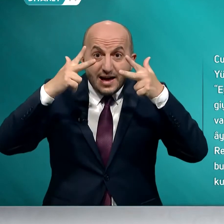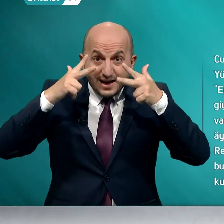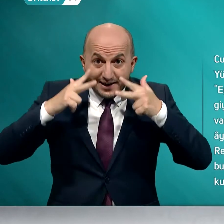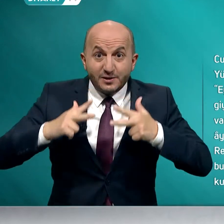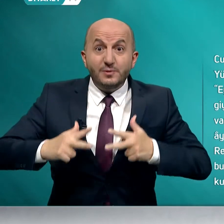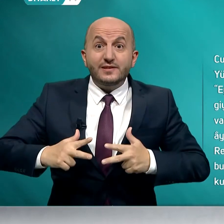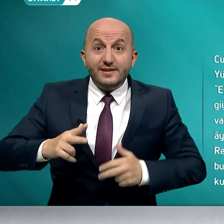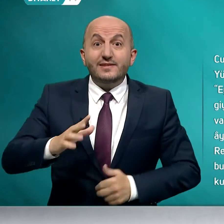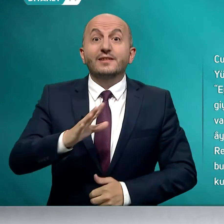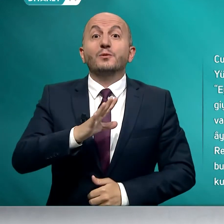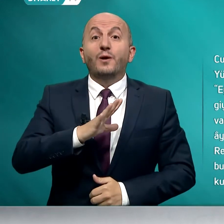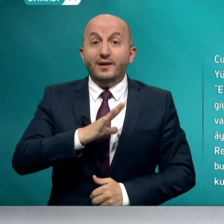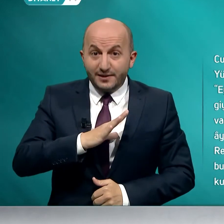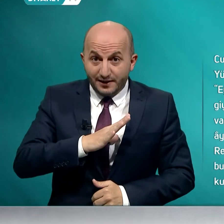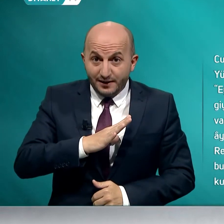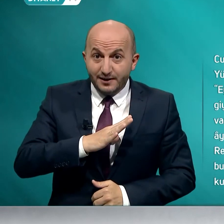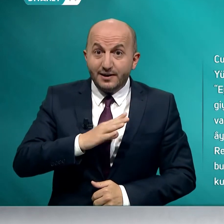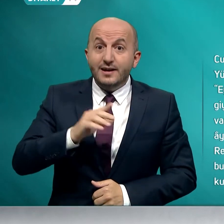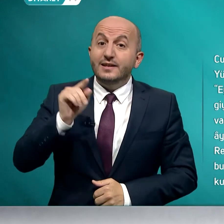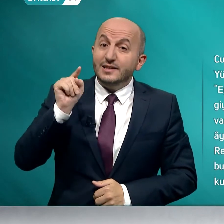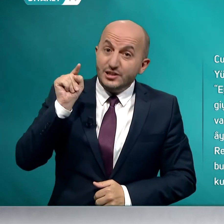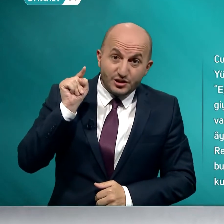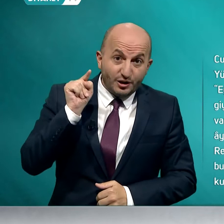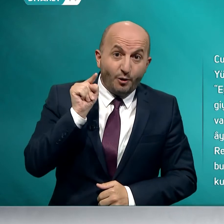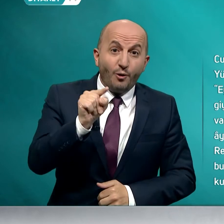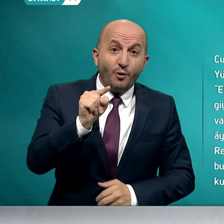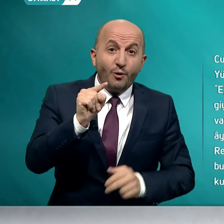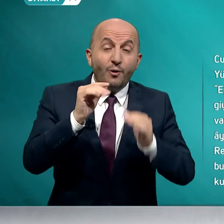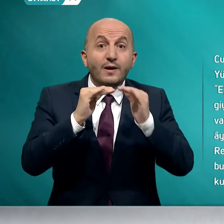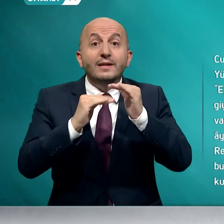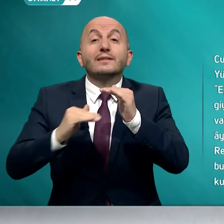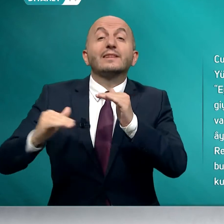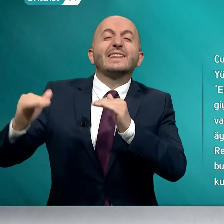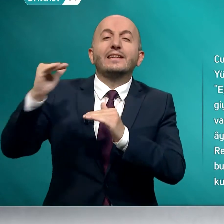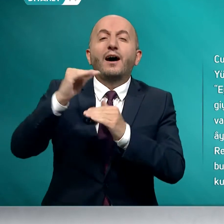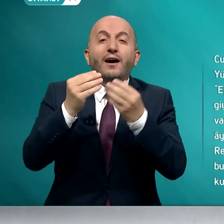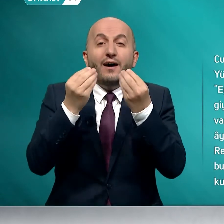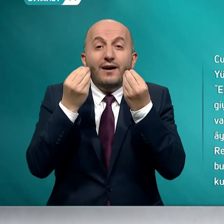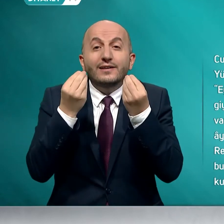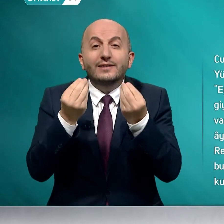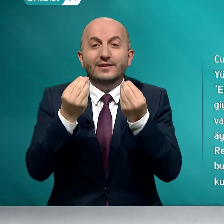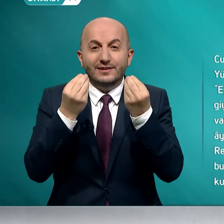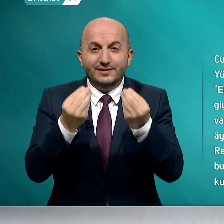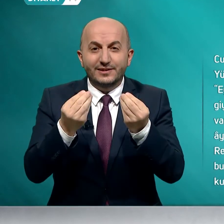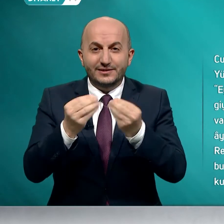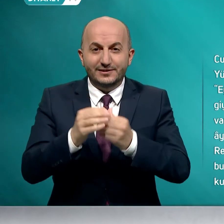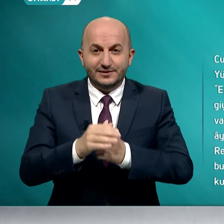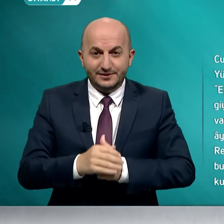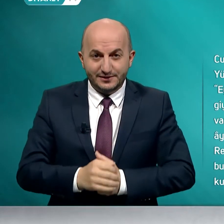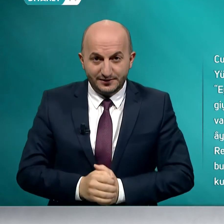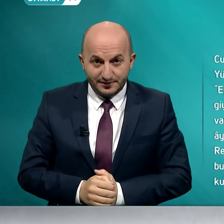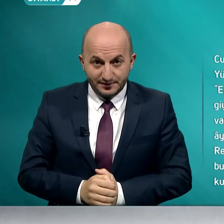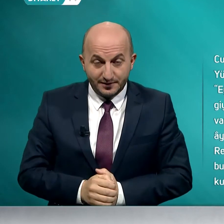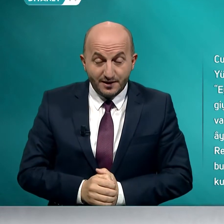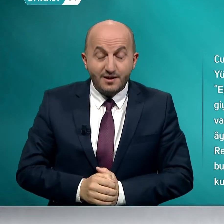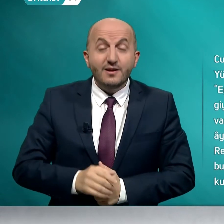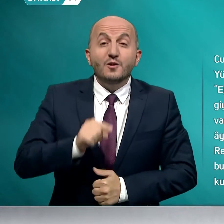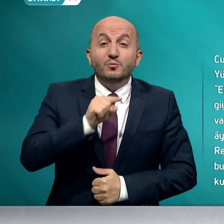Takva elbisesi var ya, işte o daha hayırlıdır.